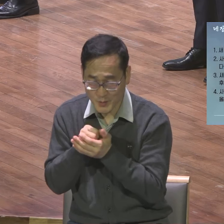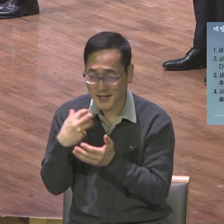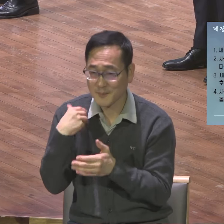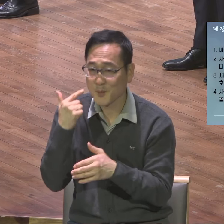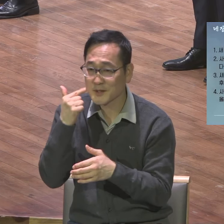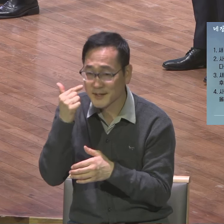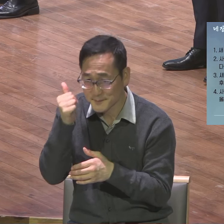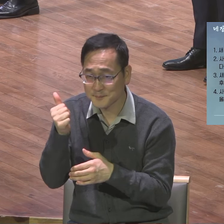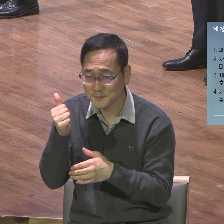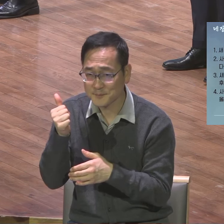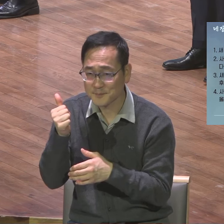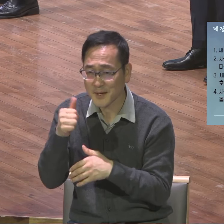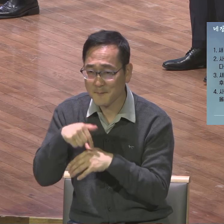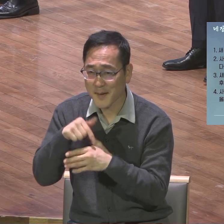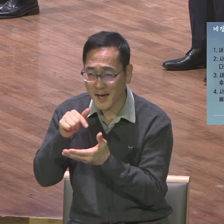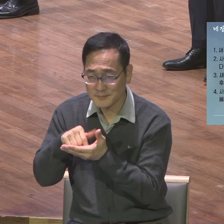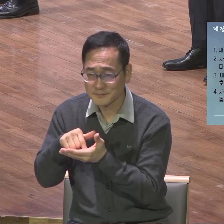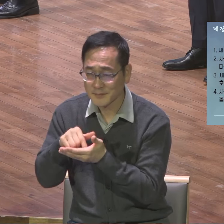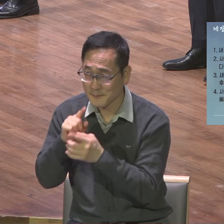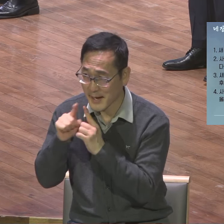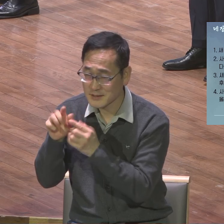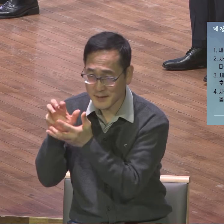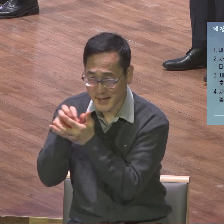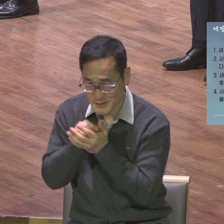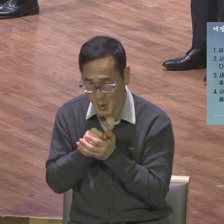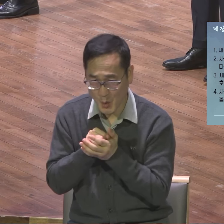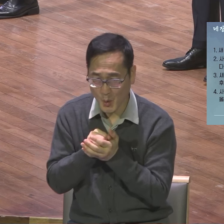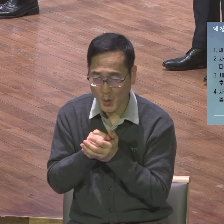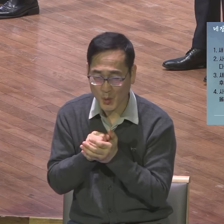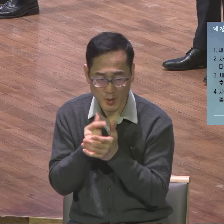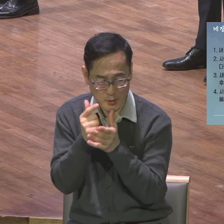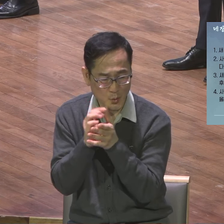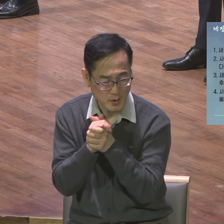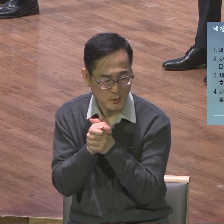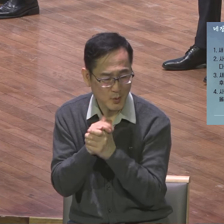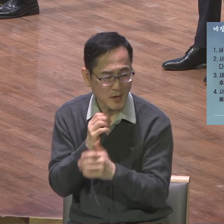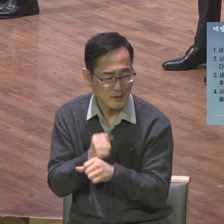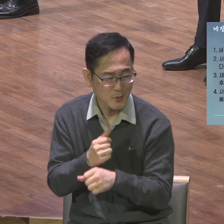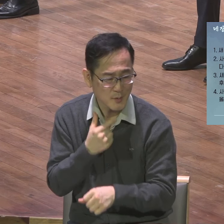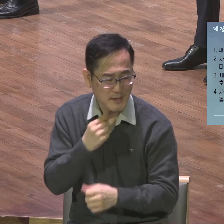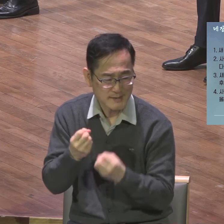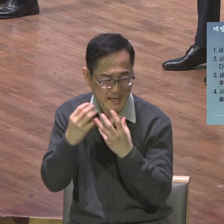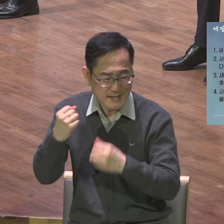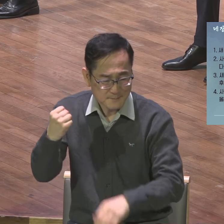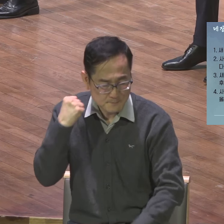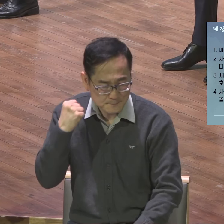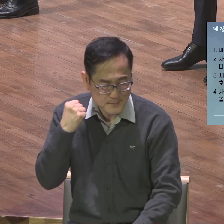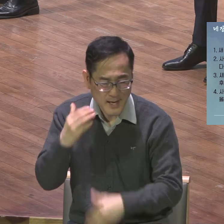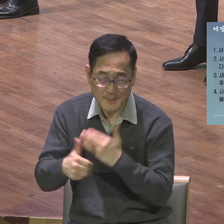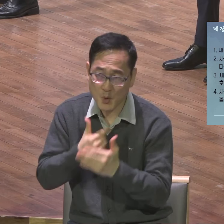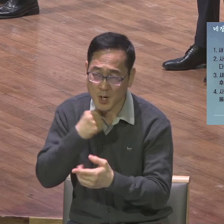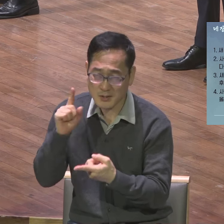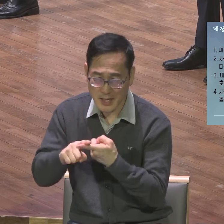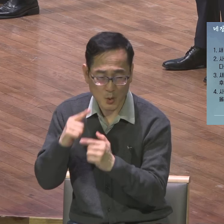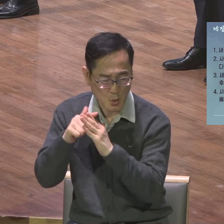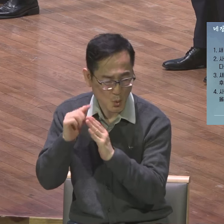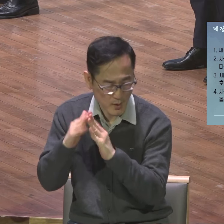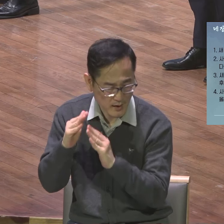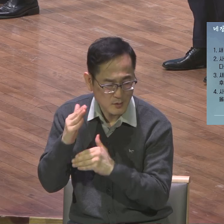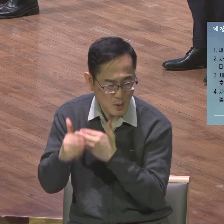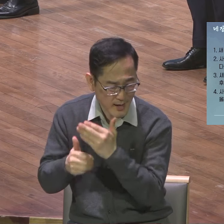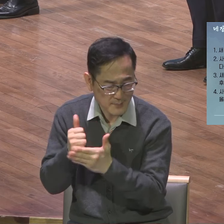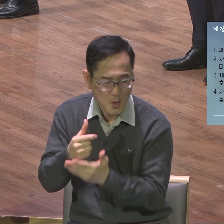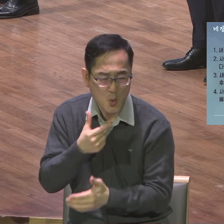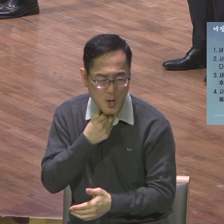않고 하나님의 소원을 이루는 교회 되게 하여 주시옵소서. 사람이 원하는 것이 아닌 하나님이 원하시는 것, 오직